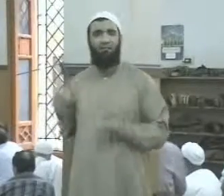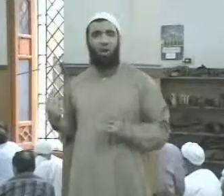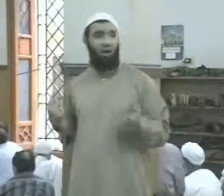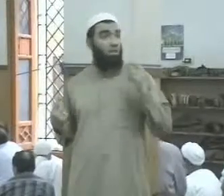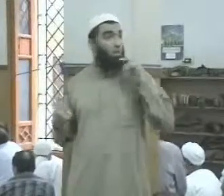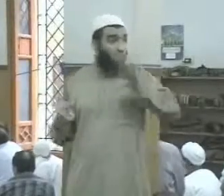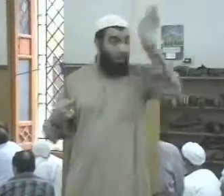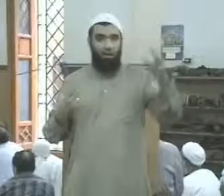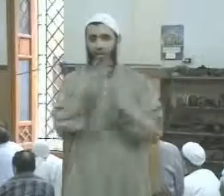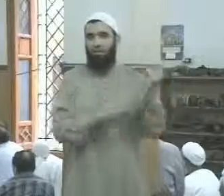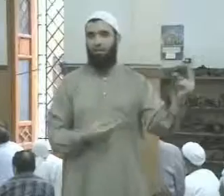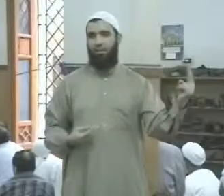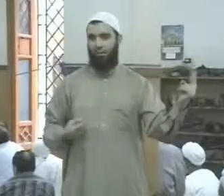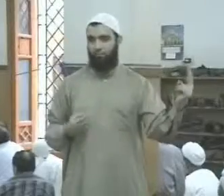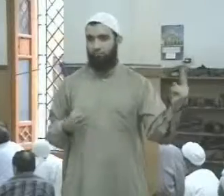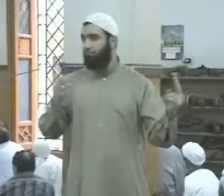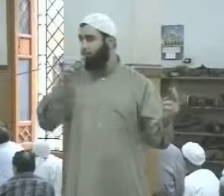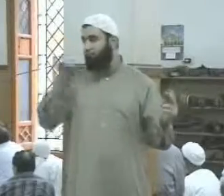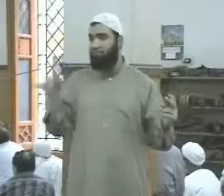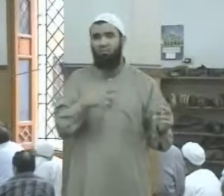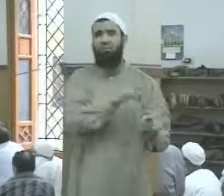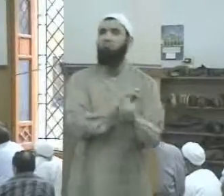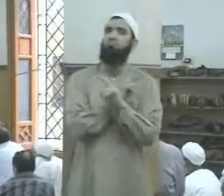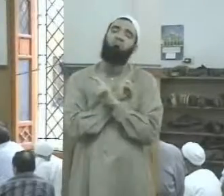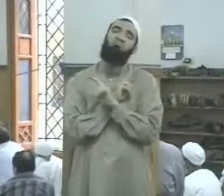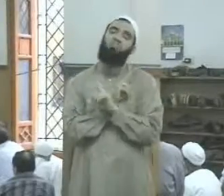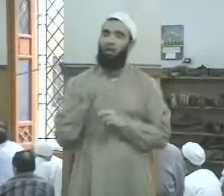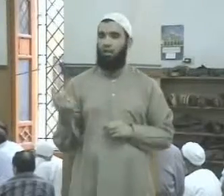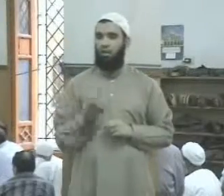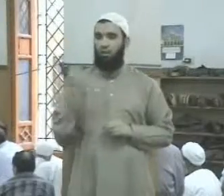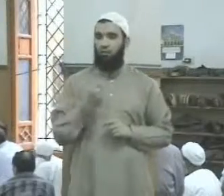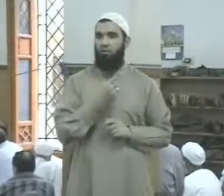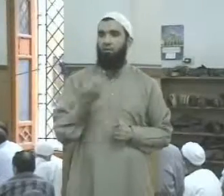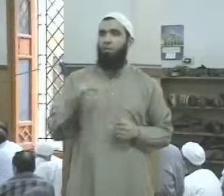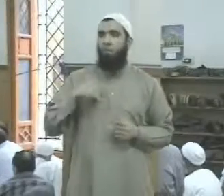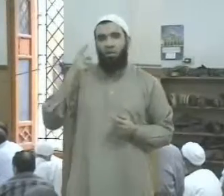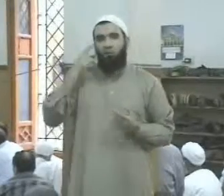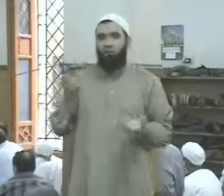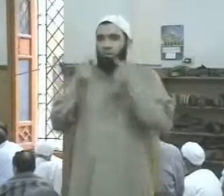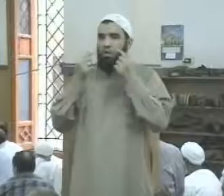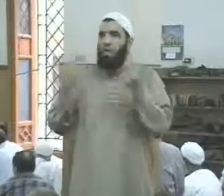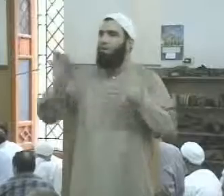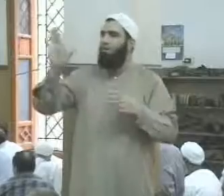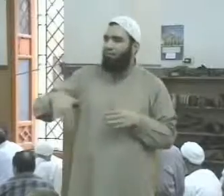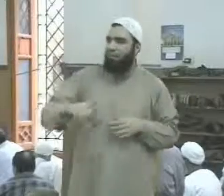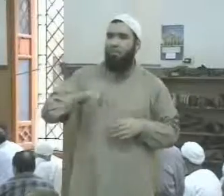وكان في حال سبيل لا يعبر به أحضر أم